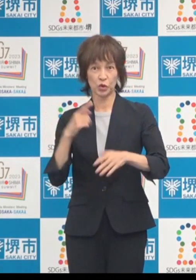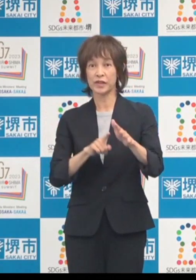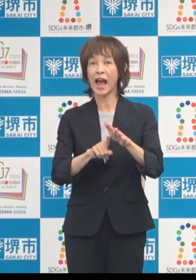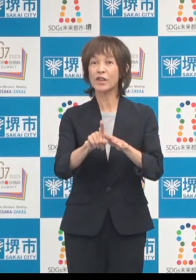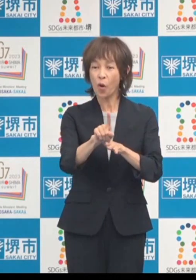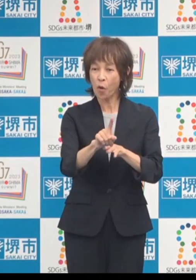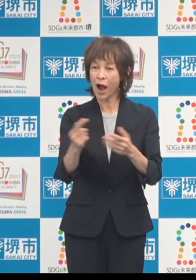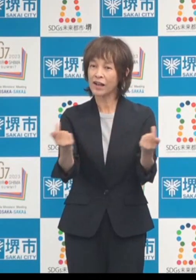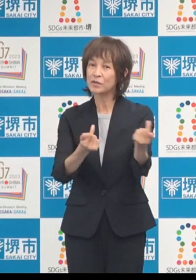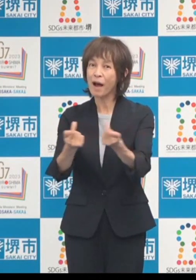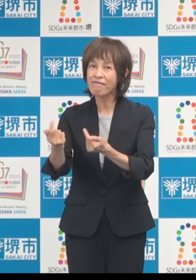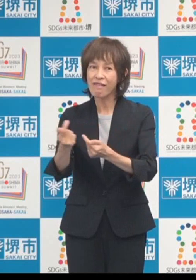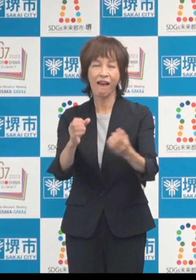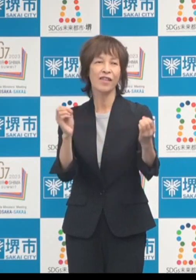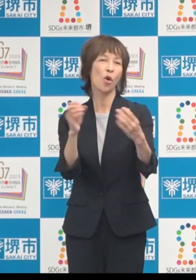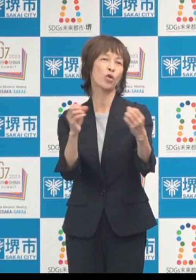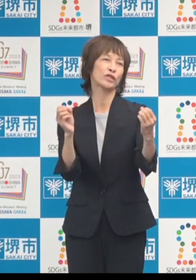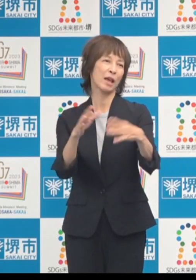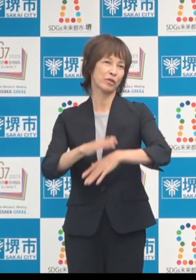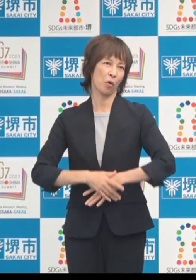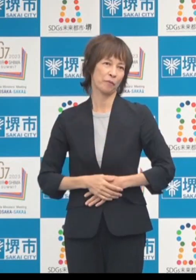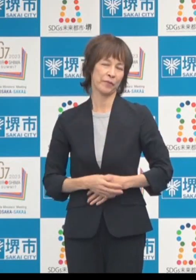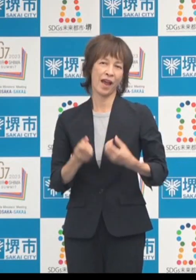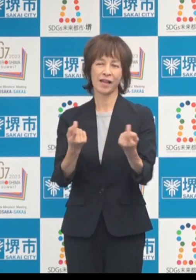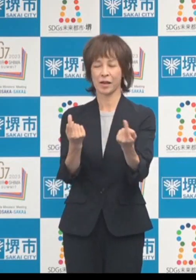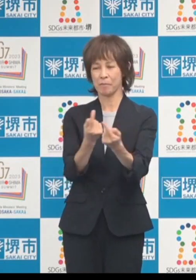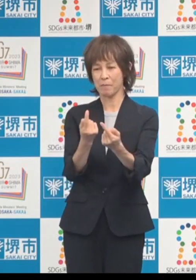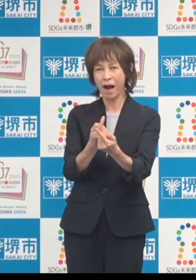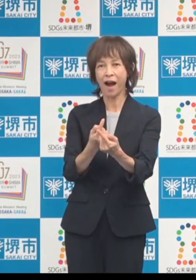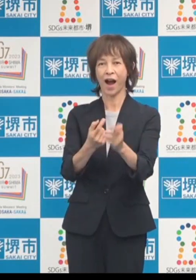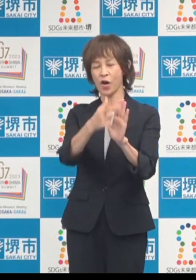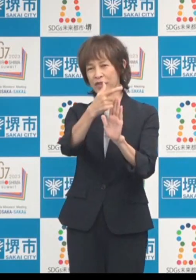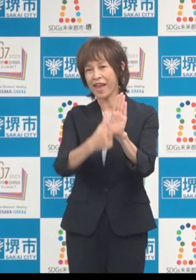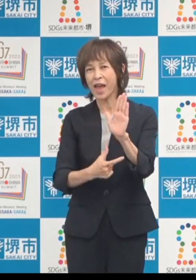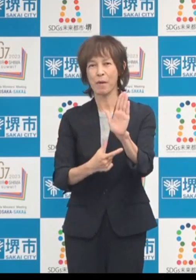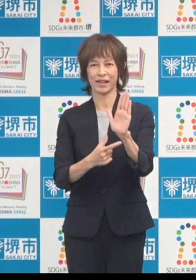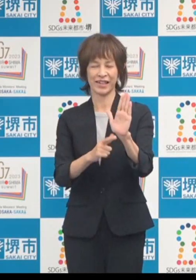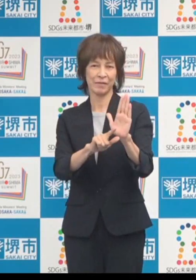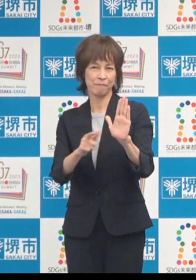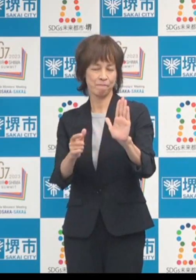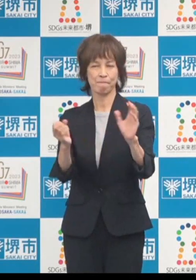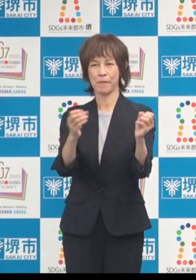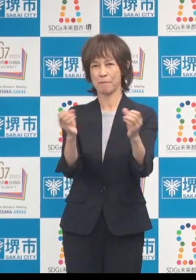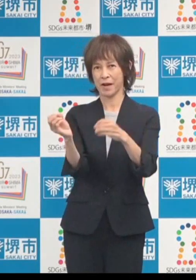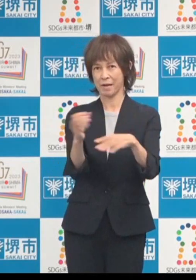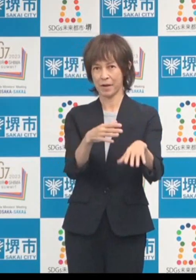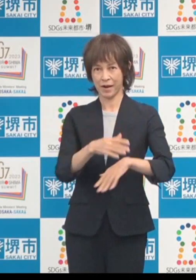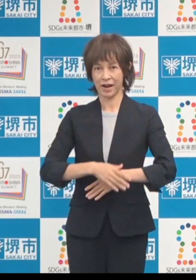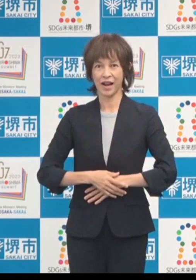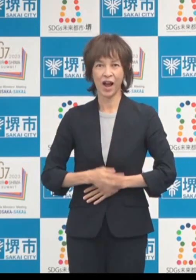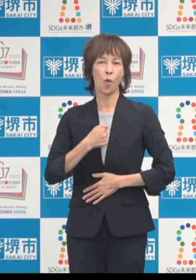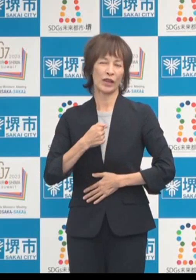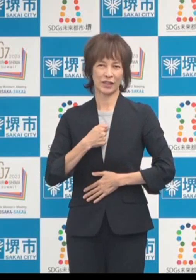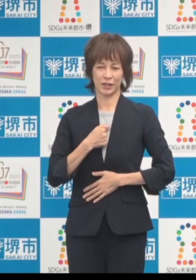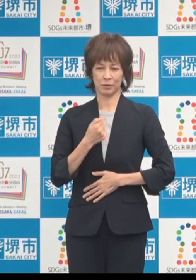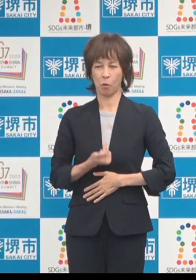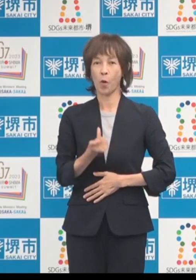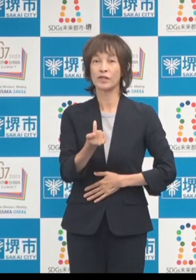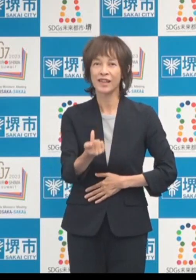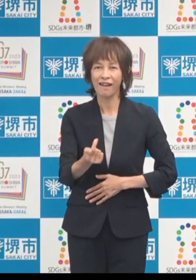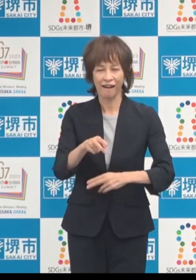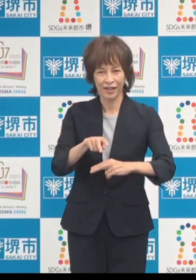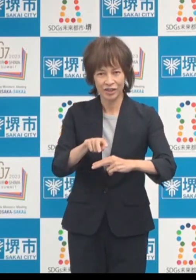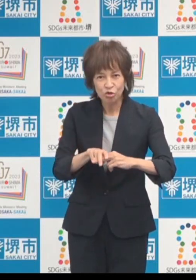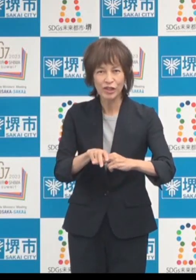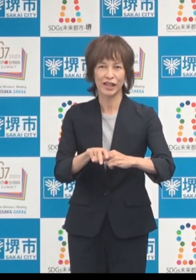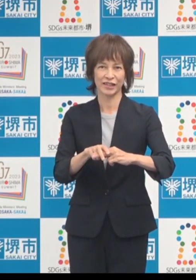いと考えておりまして、イノベーションに対する関する対談を行う予定にしております。私もその対談に参加を